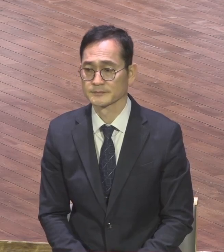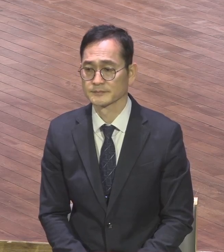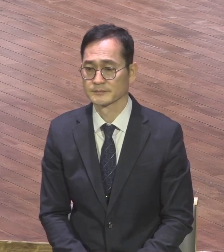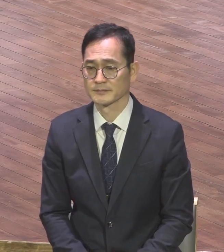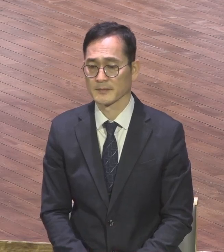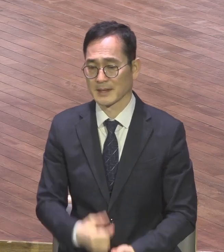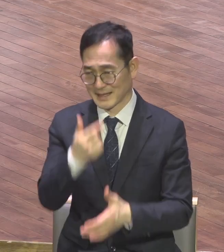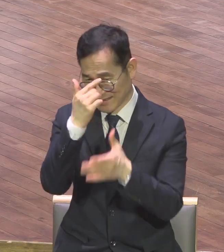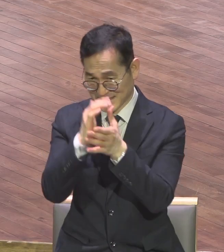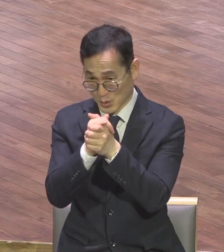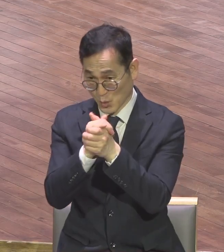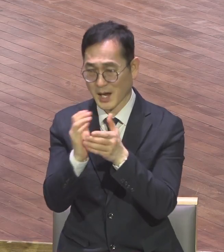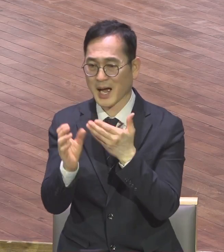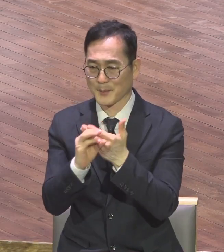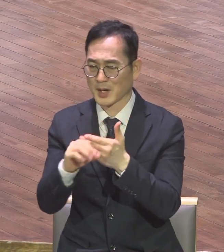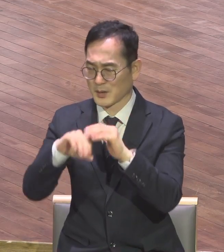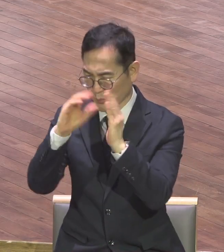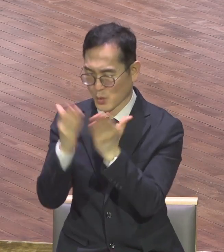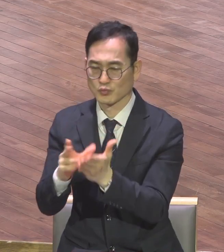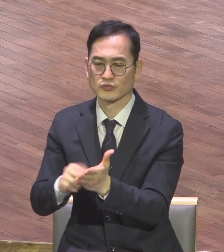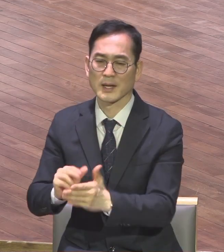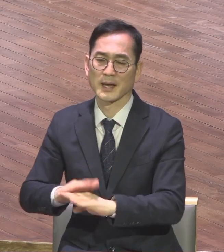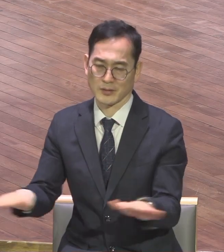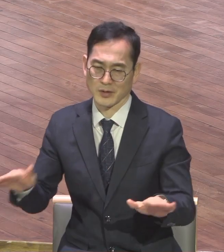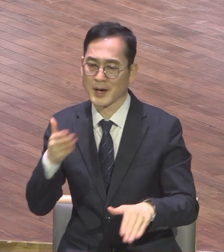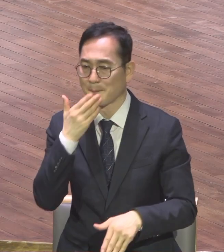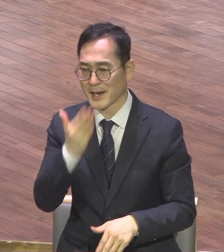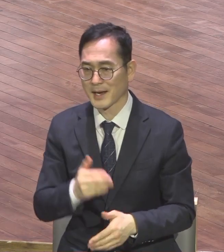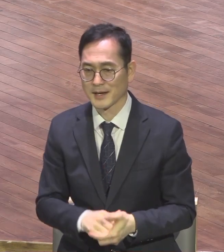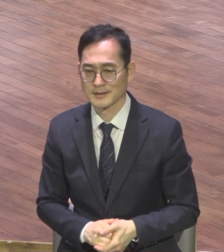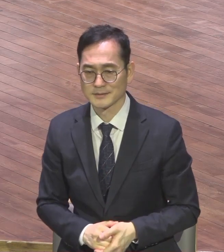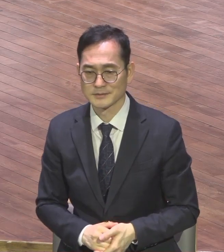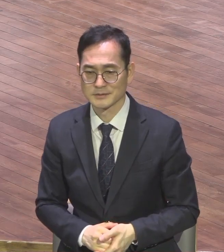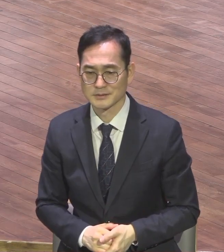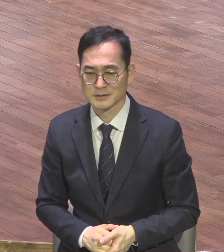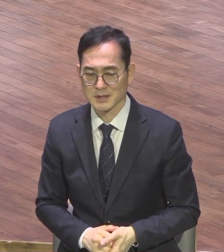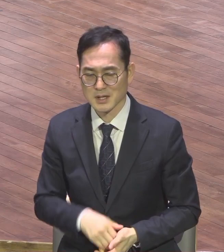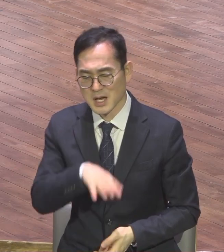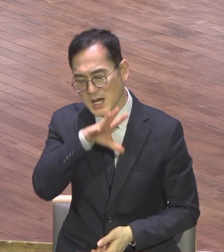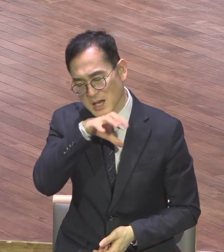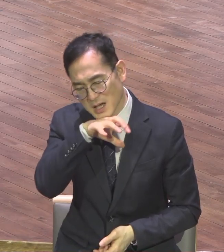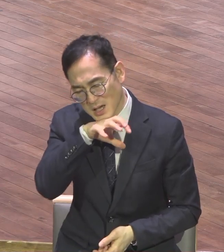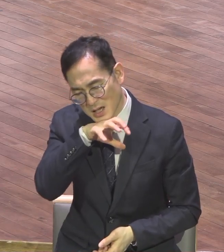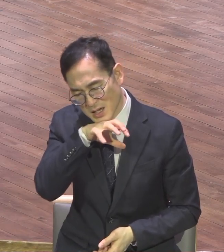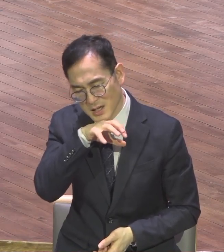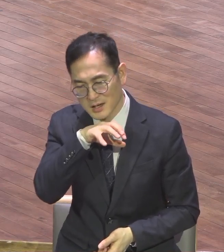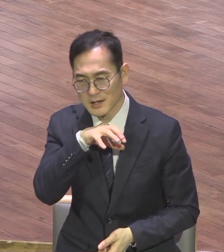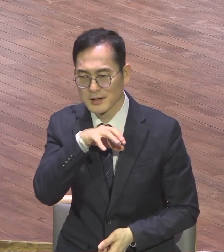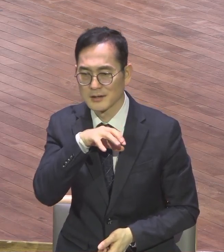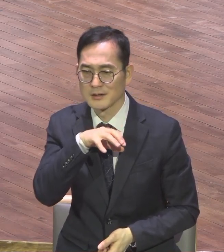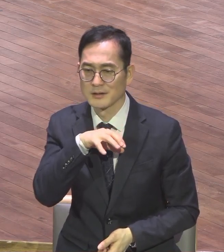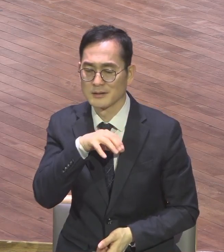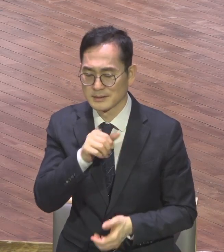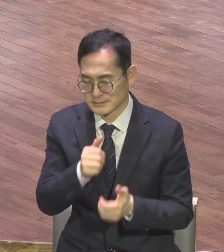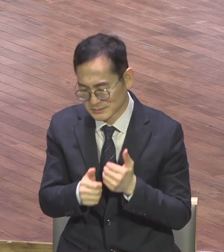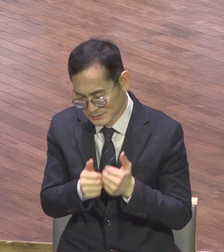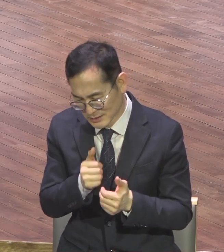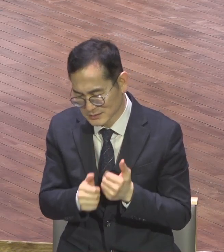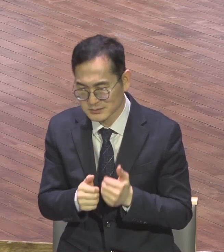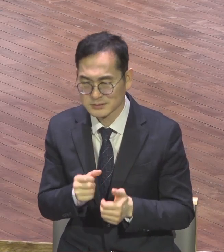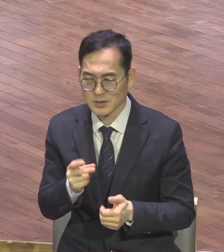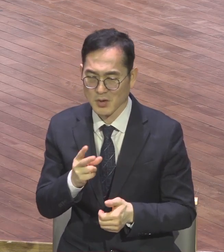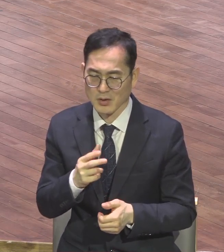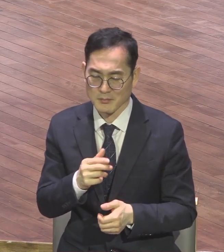아멘. 불평하고 막 그냥 비교하고 그런 온갖 열등 의식 온갖 것